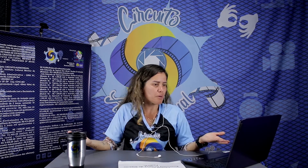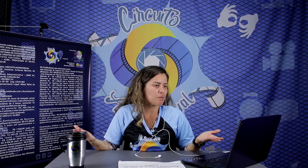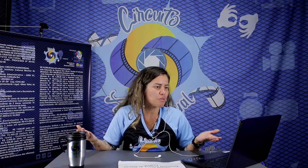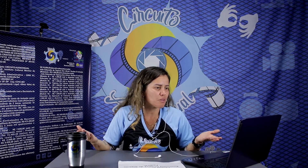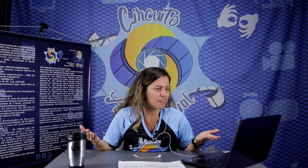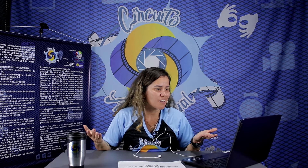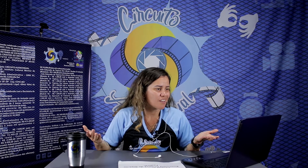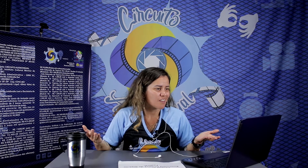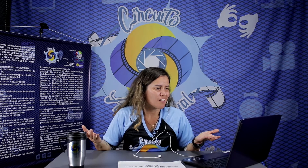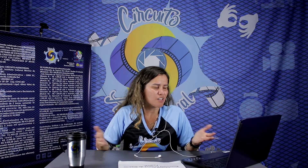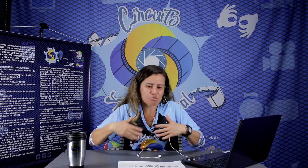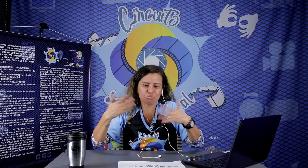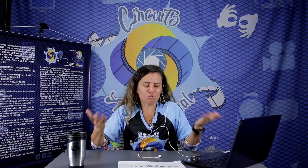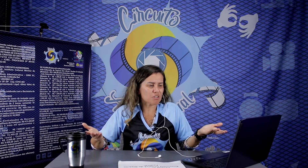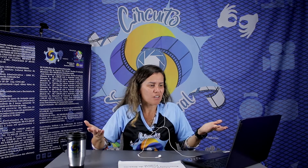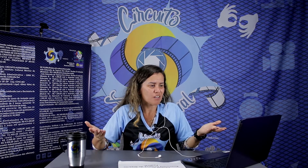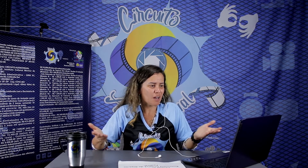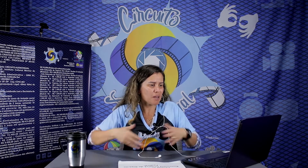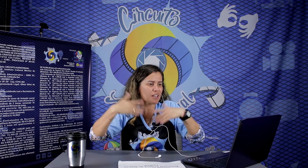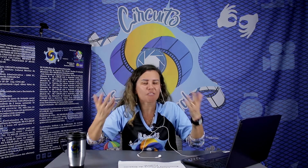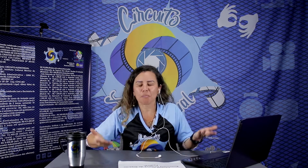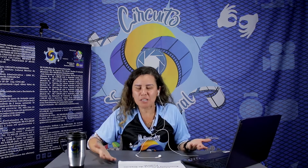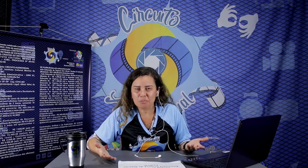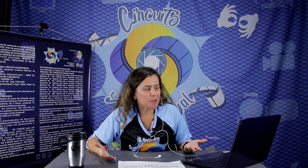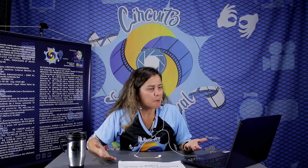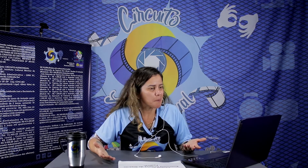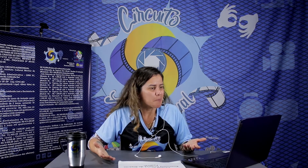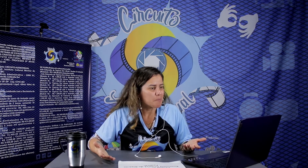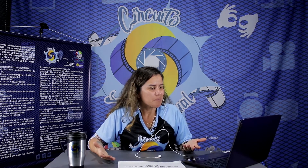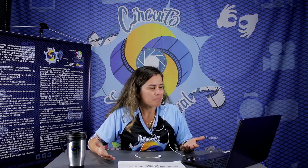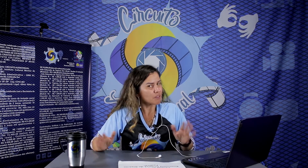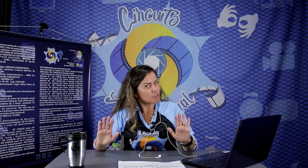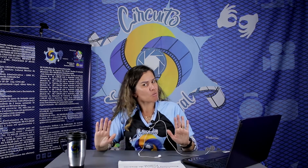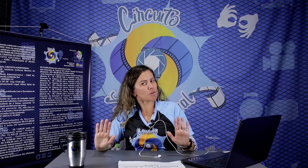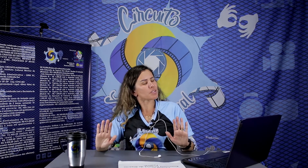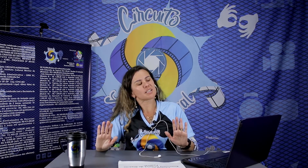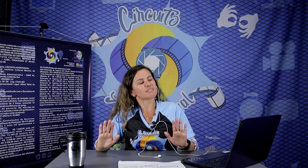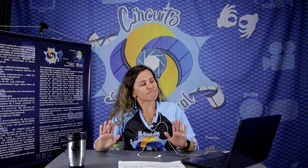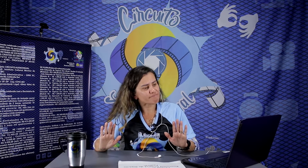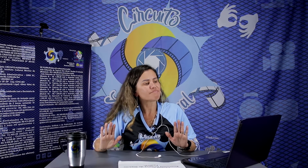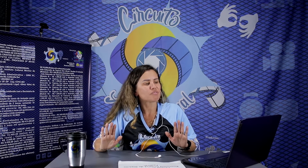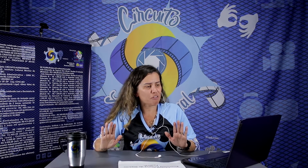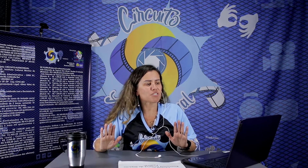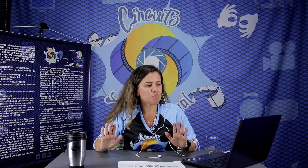nenhum, ele estudou, a matéria não é a mesma? Então tem alguma coisa aí, fácil de